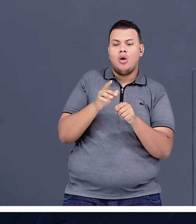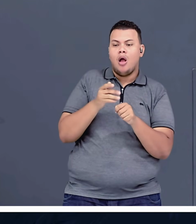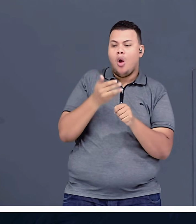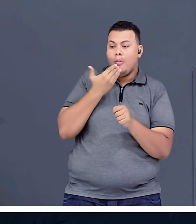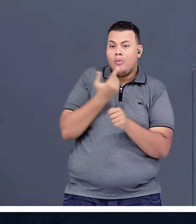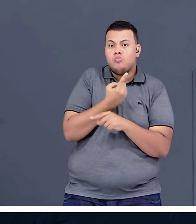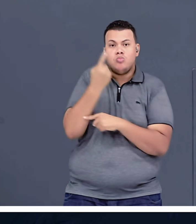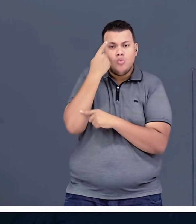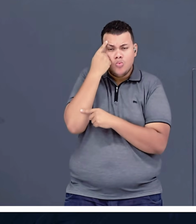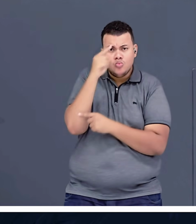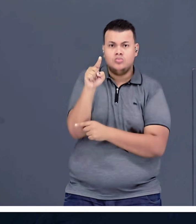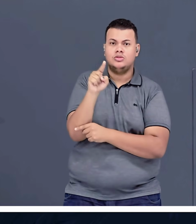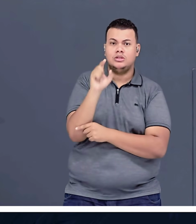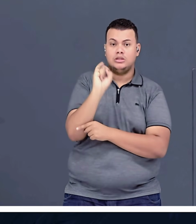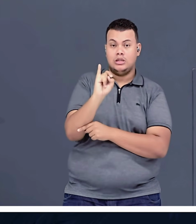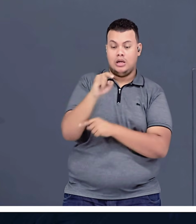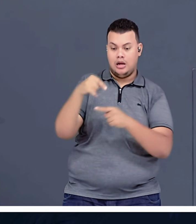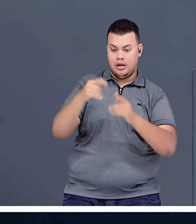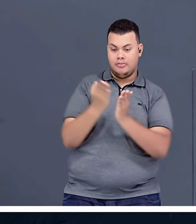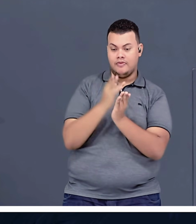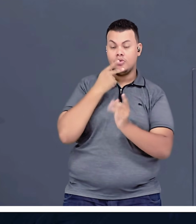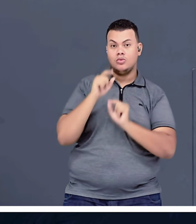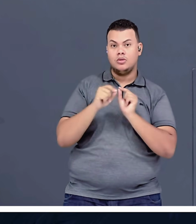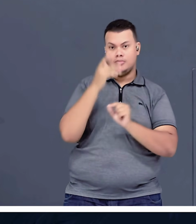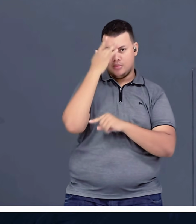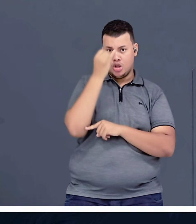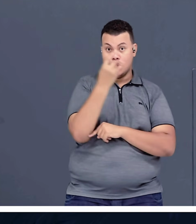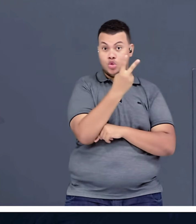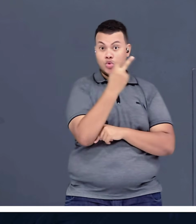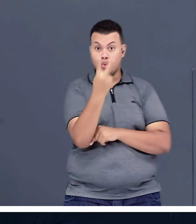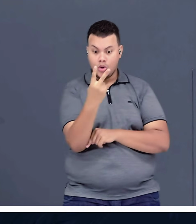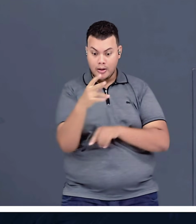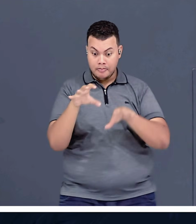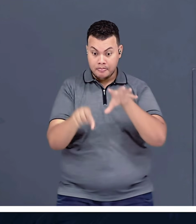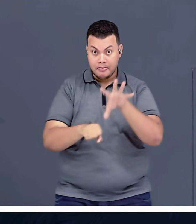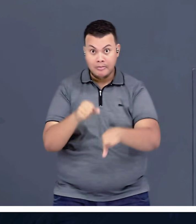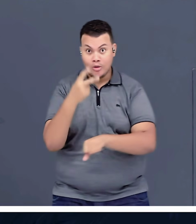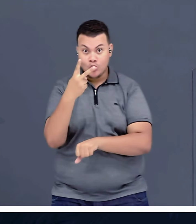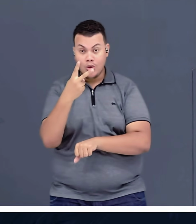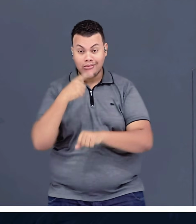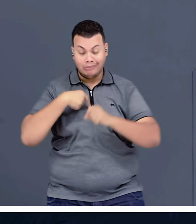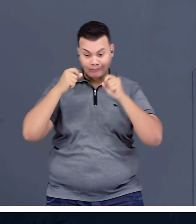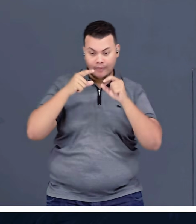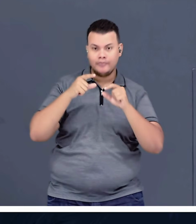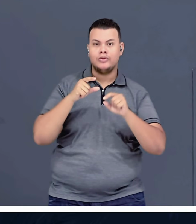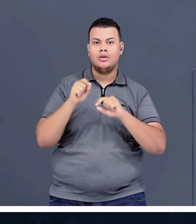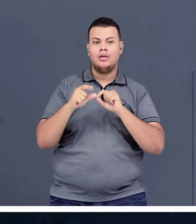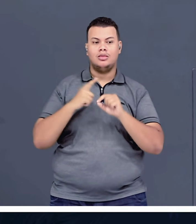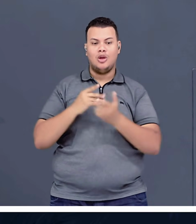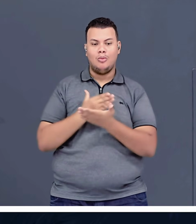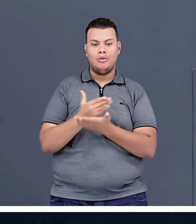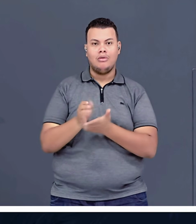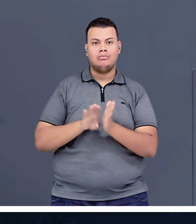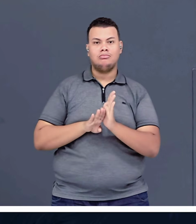suficiente. A palavra diz que aqueles que pegavam 2 quantidades, quando iam ver, tinha dado bicho.